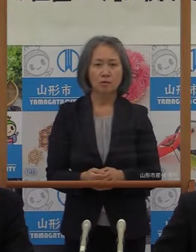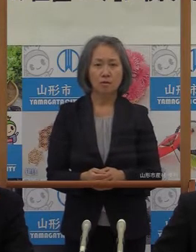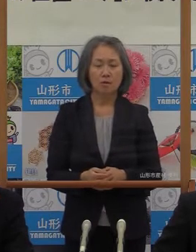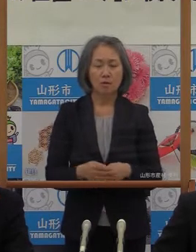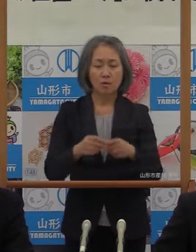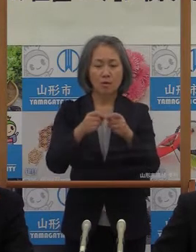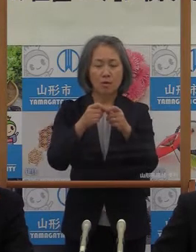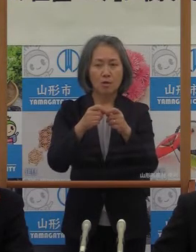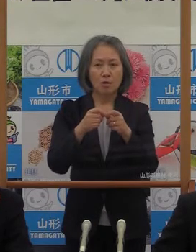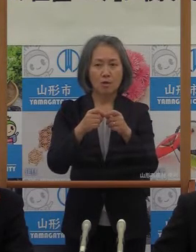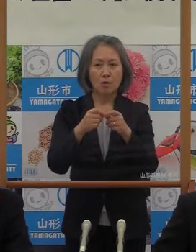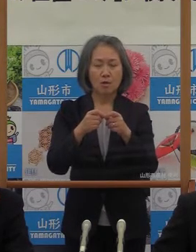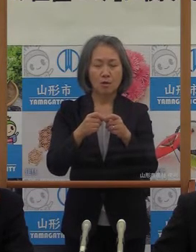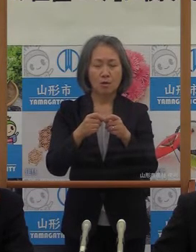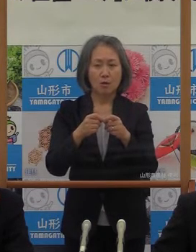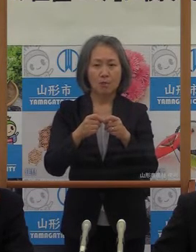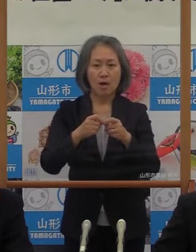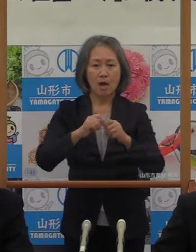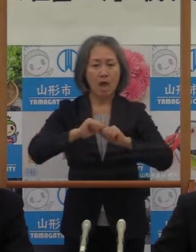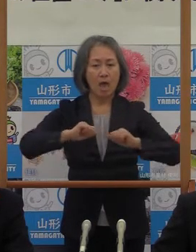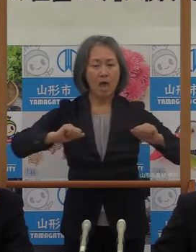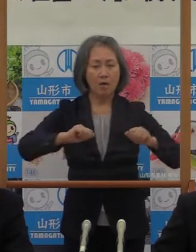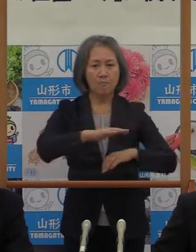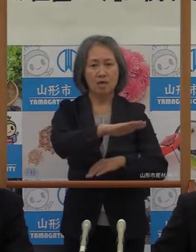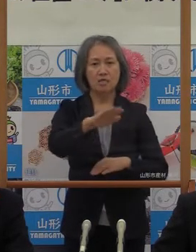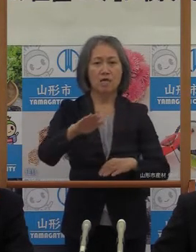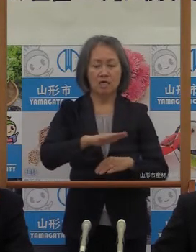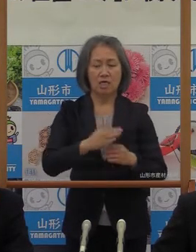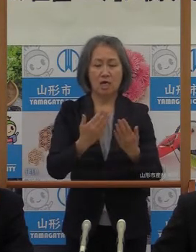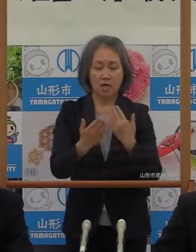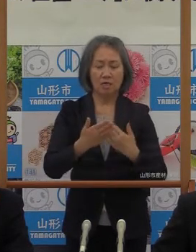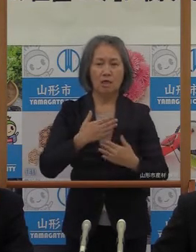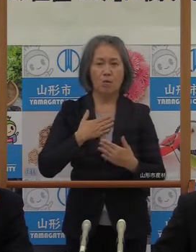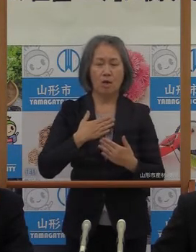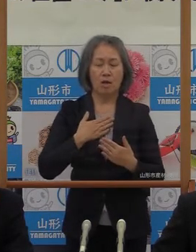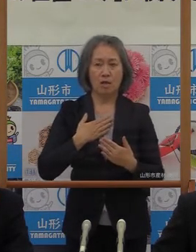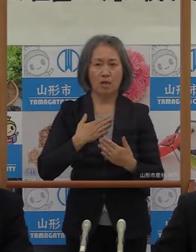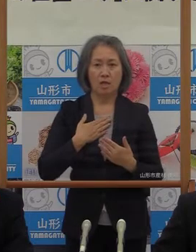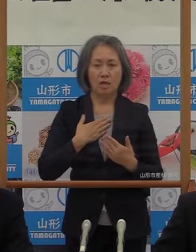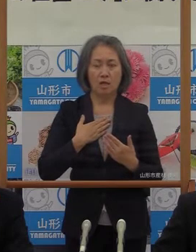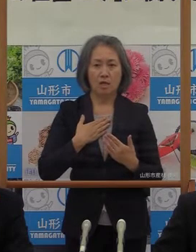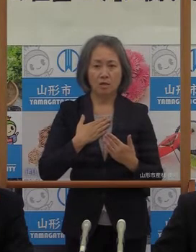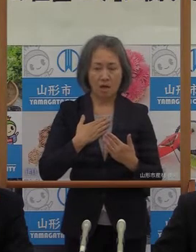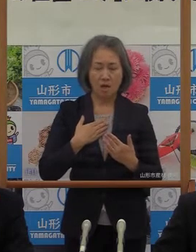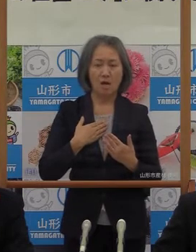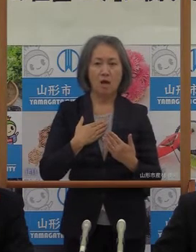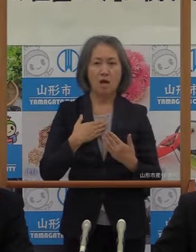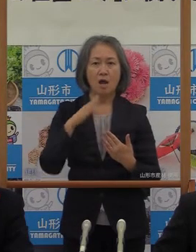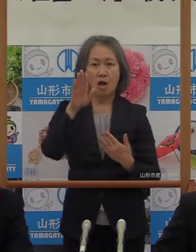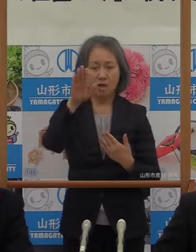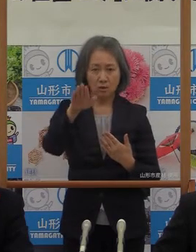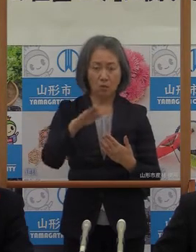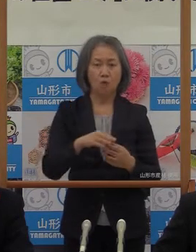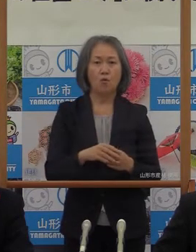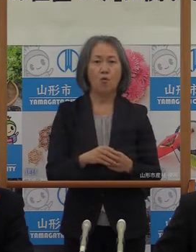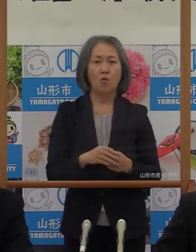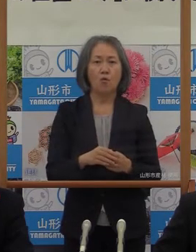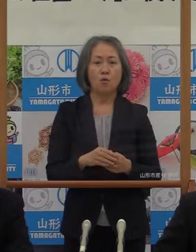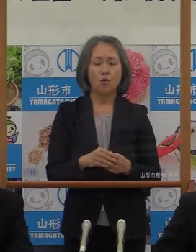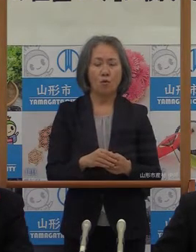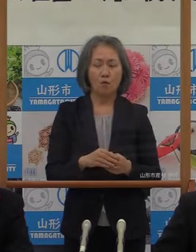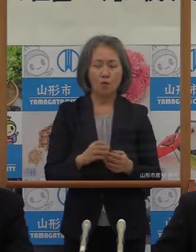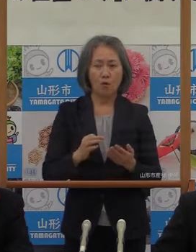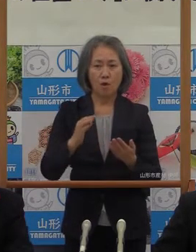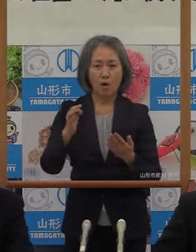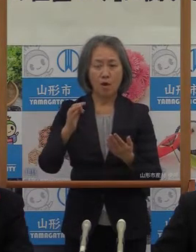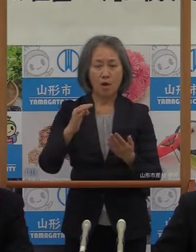面積が分かりますので、イコールあと、単価をかければ用地費が出